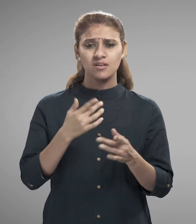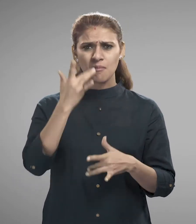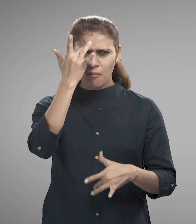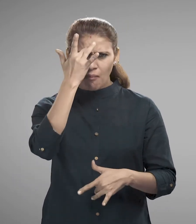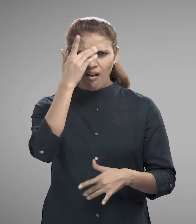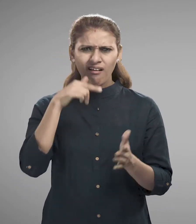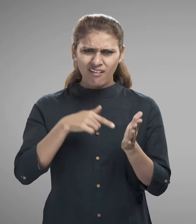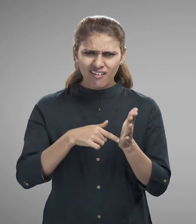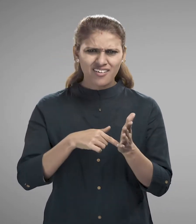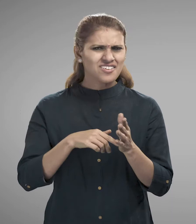ये कोई बीमारी,